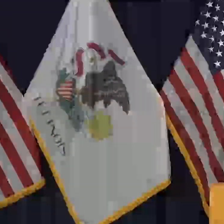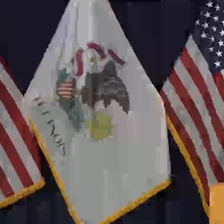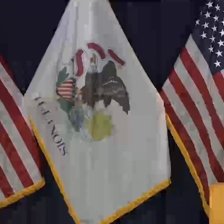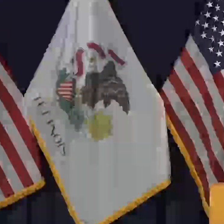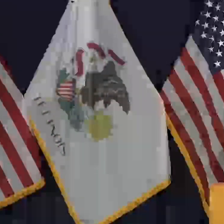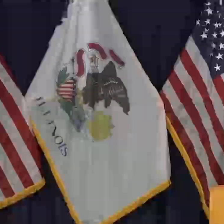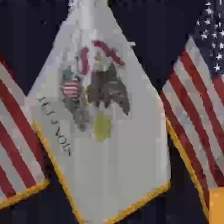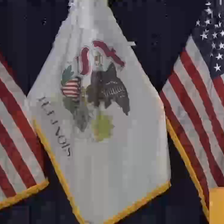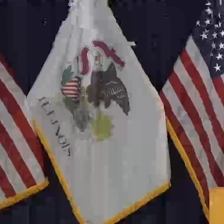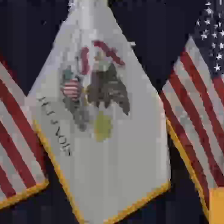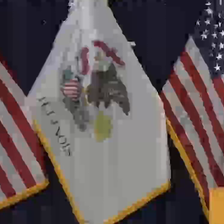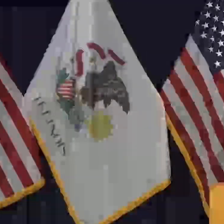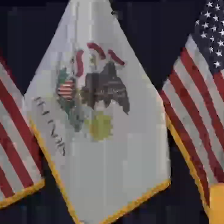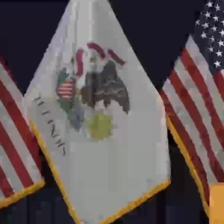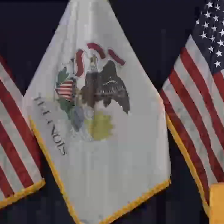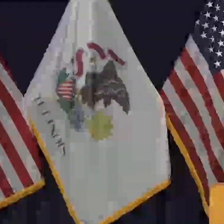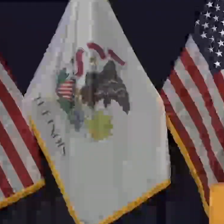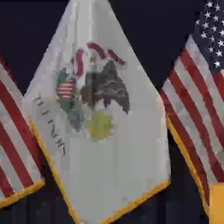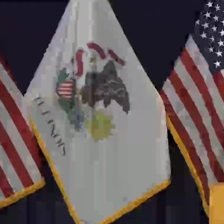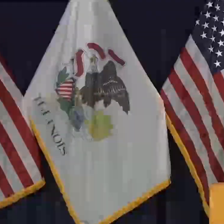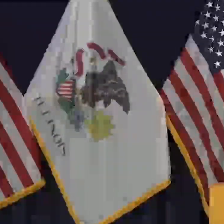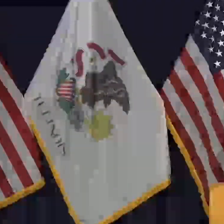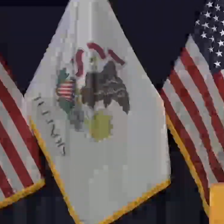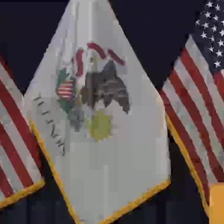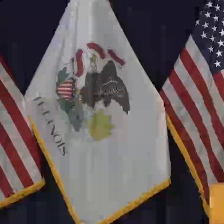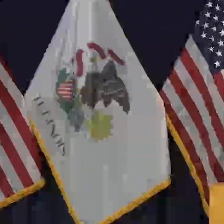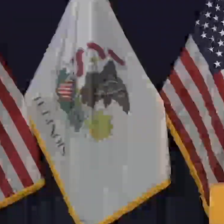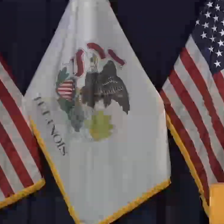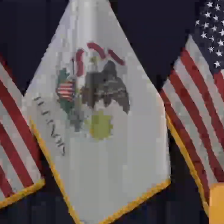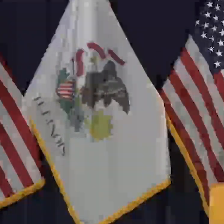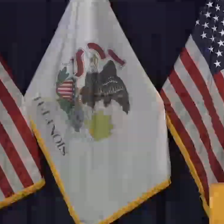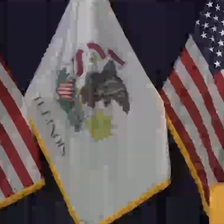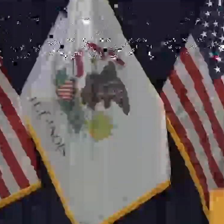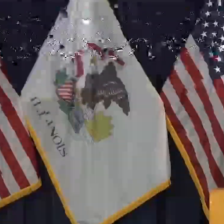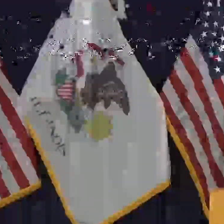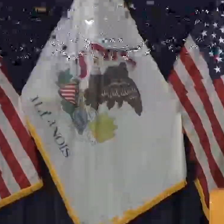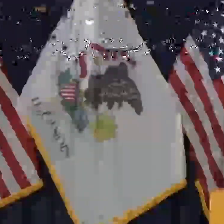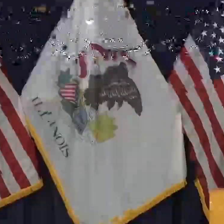juegan un rol crítico en la comunidad y por eso los llamamos a seguir todos los